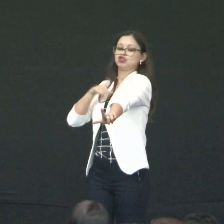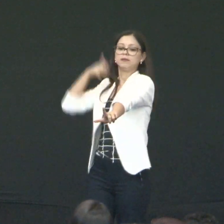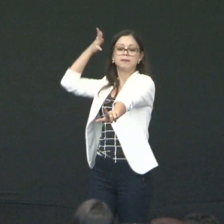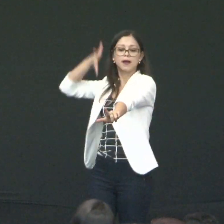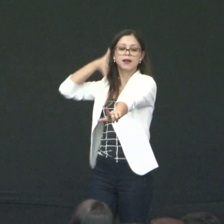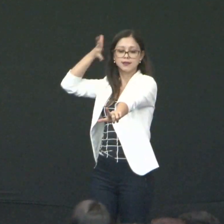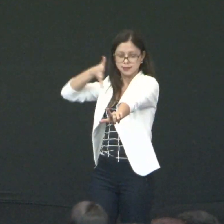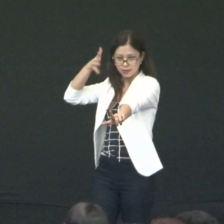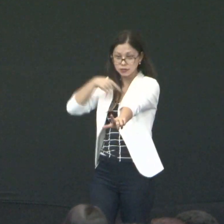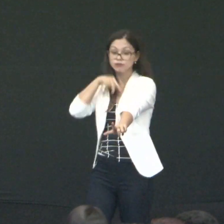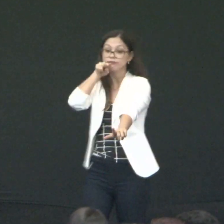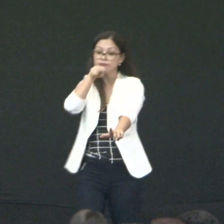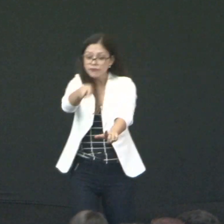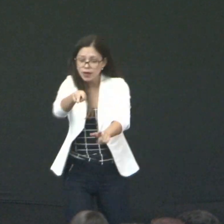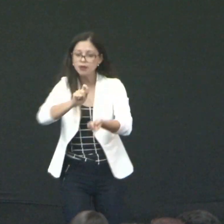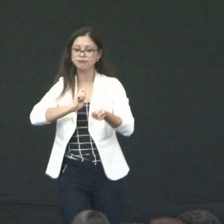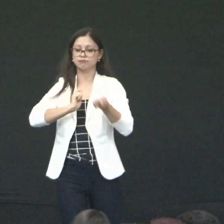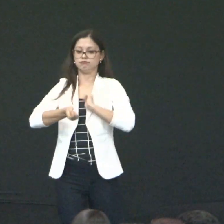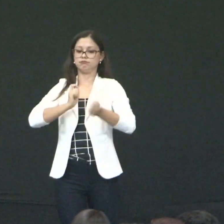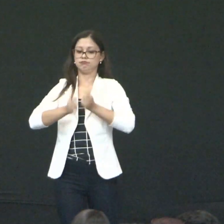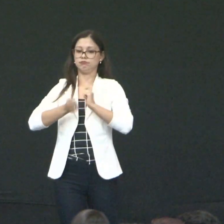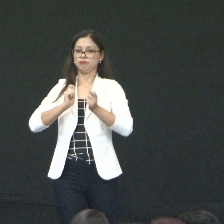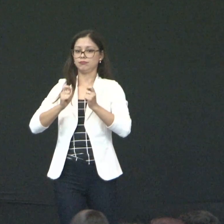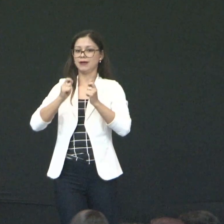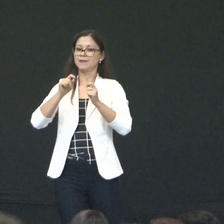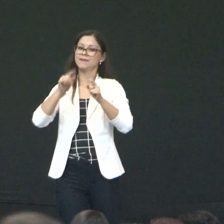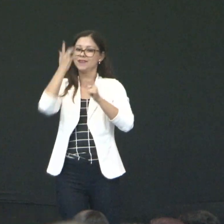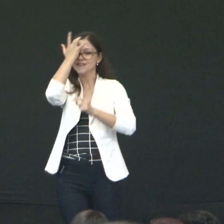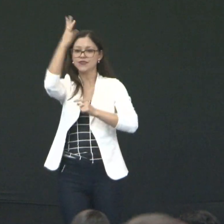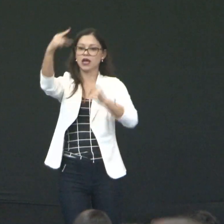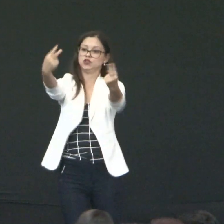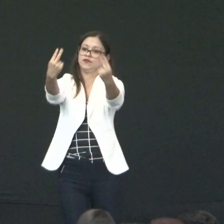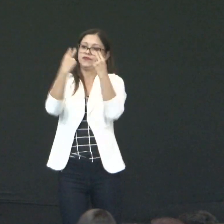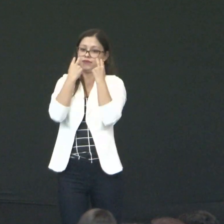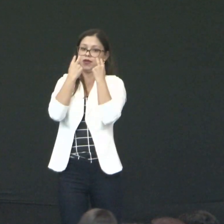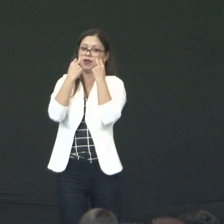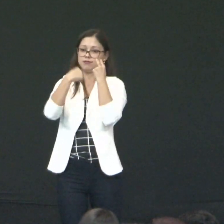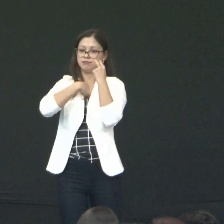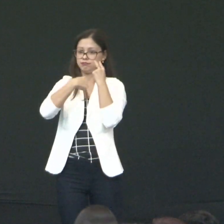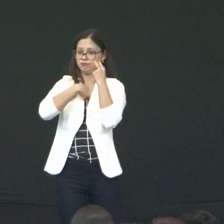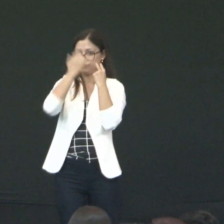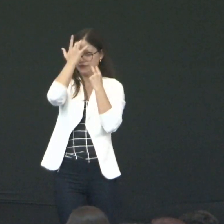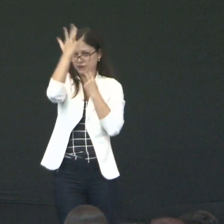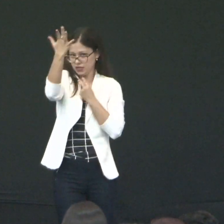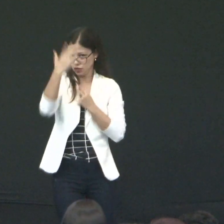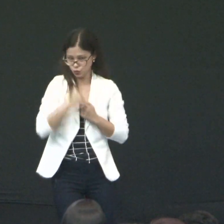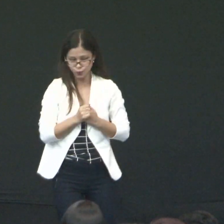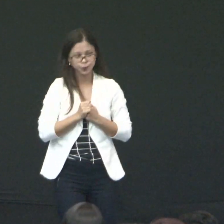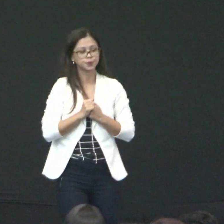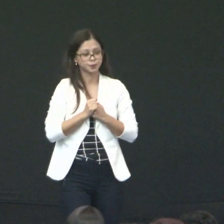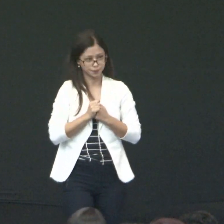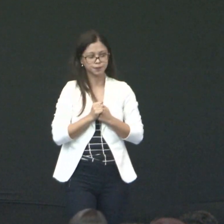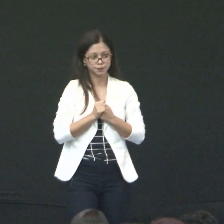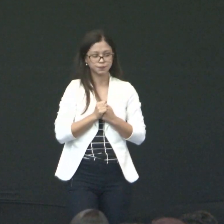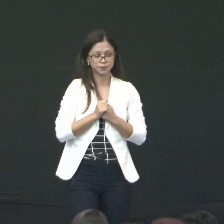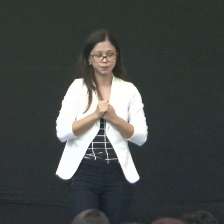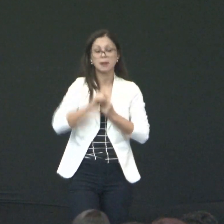para o palestrante, ele se utiliza de um recurso que vai ser um monitor, que traz o retorno daquilo que o palestrante está dizendo